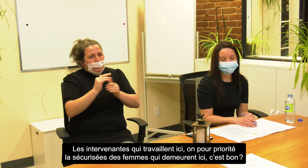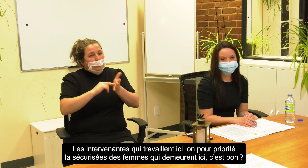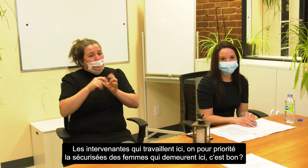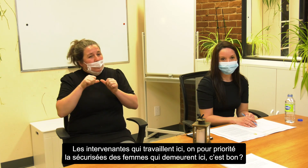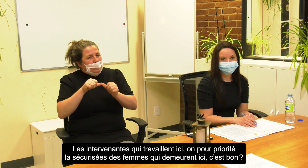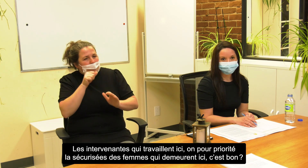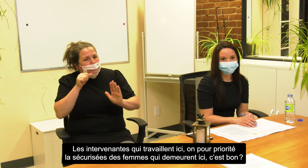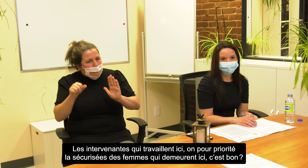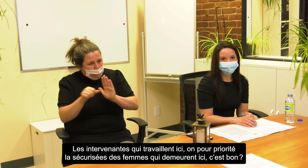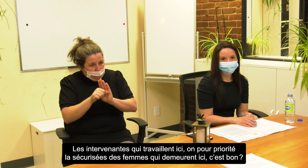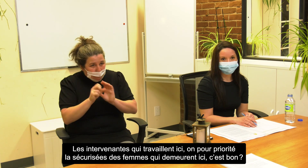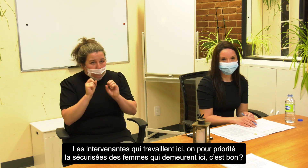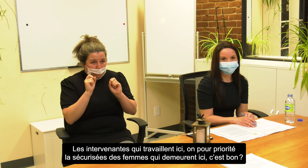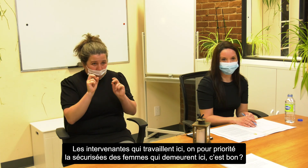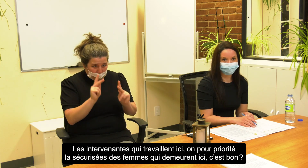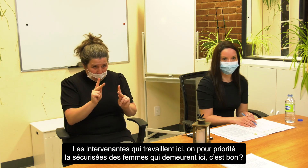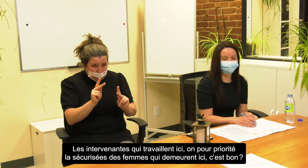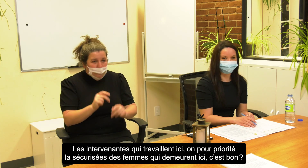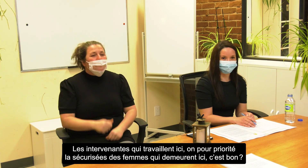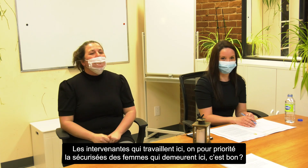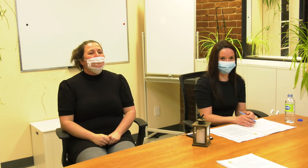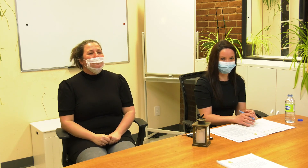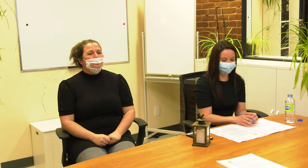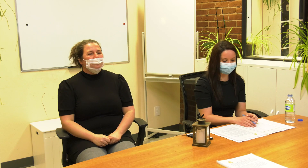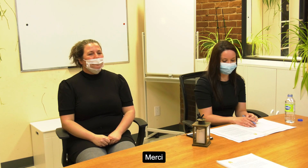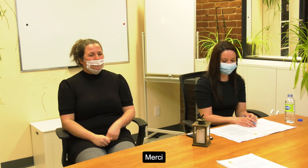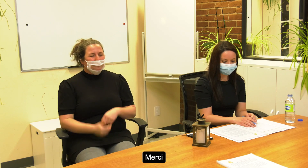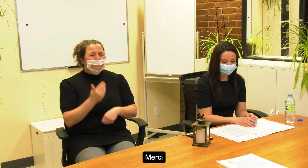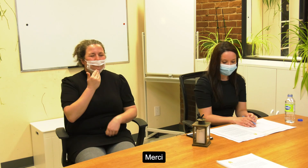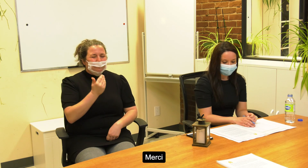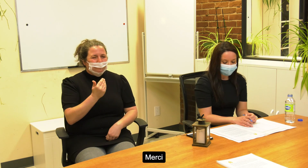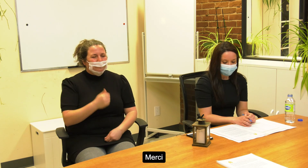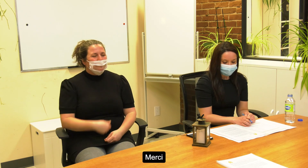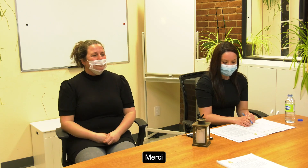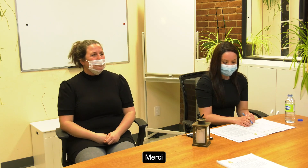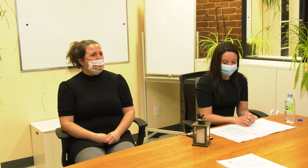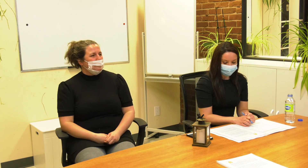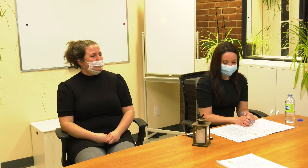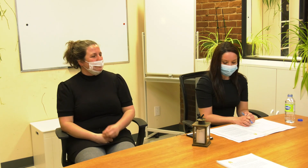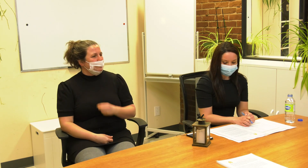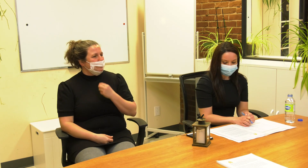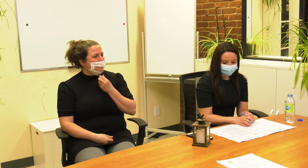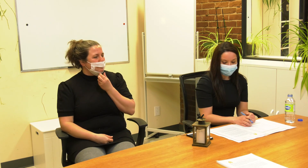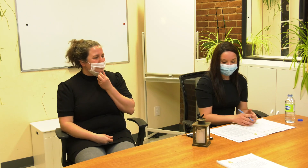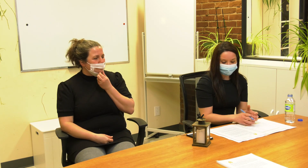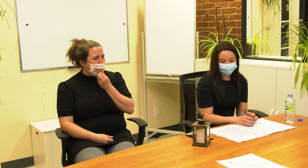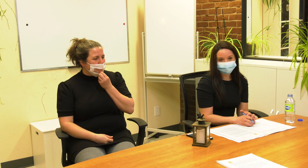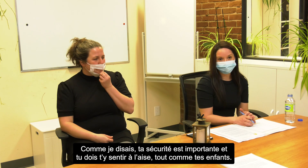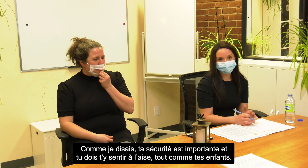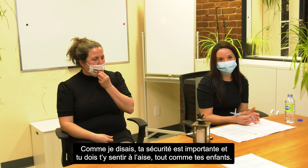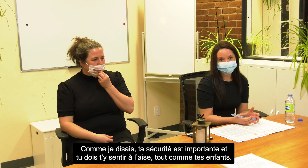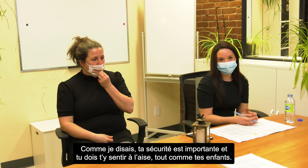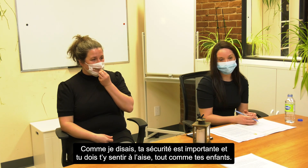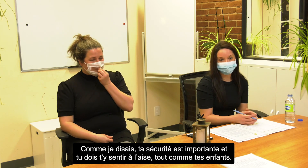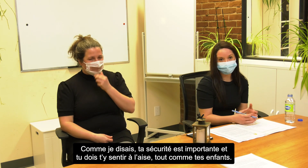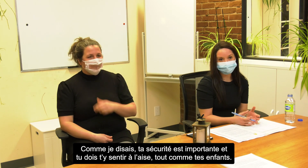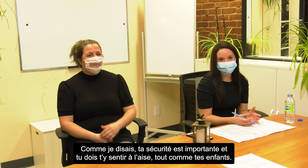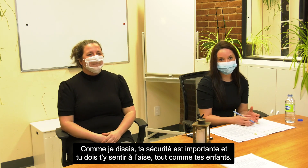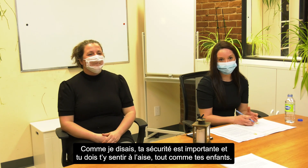Oui, ok, parfait, merci. Donc voilà, mais c'est sûr que, comme je te disais, au-delà de la